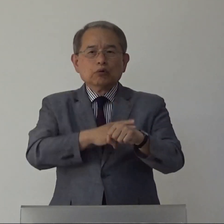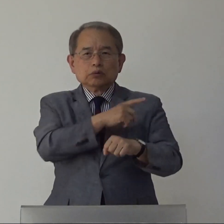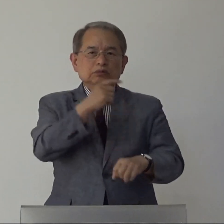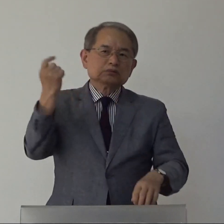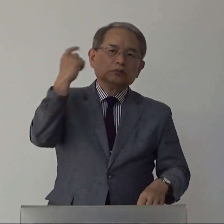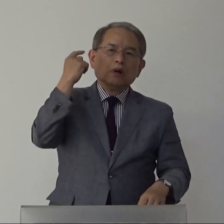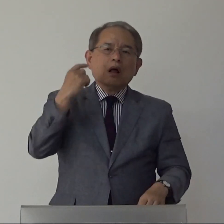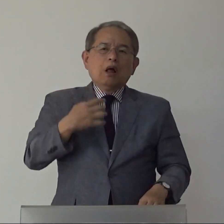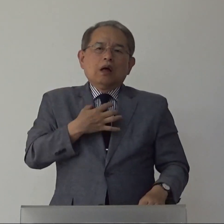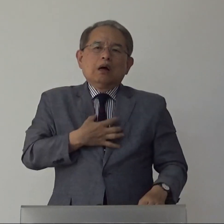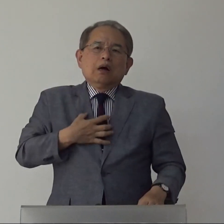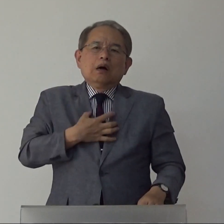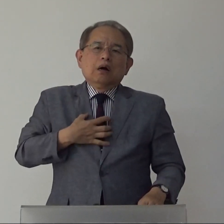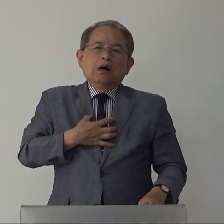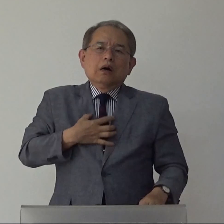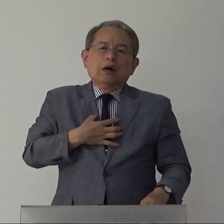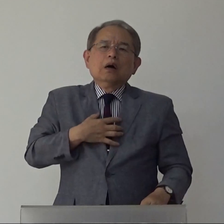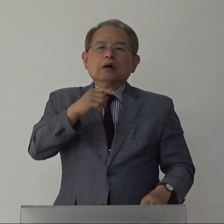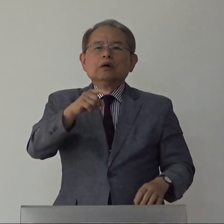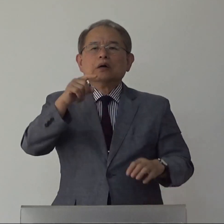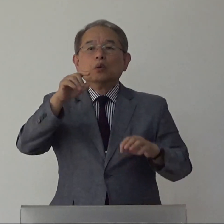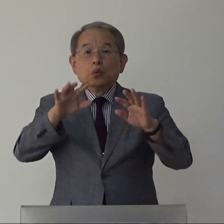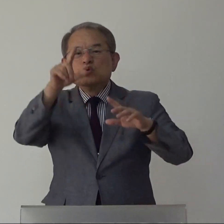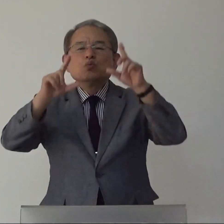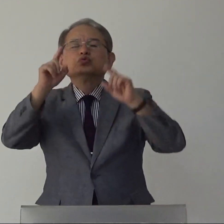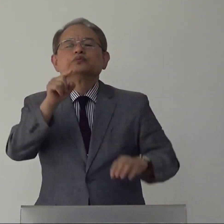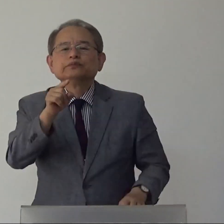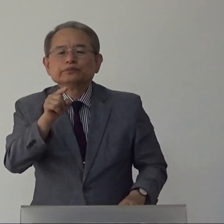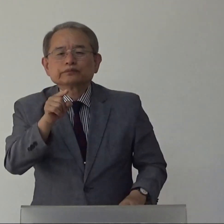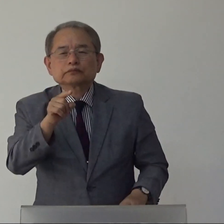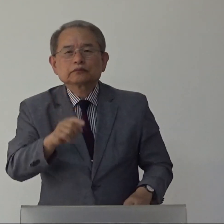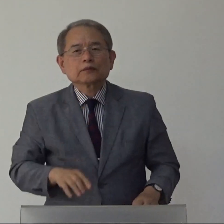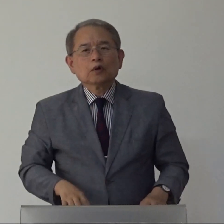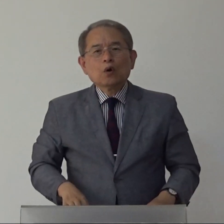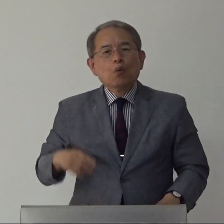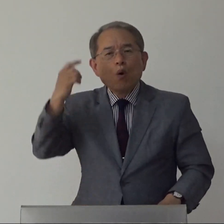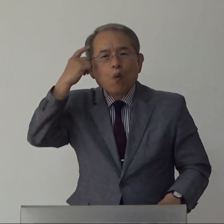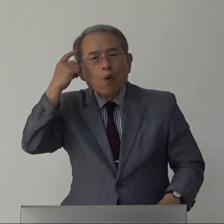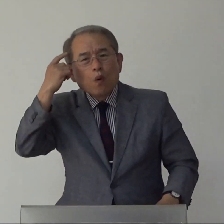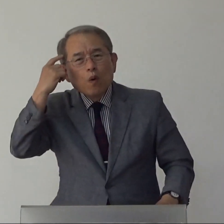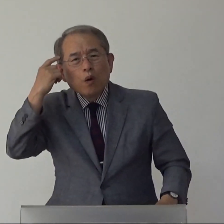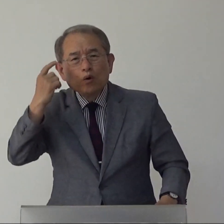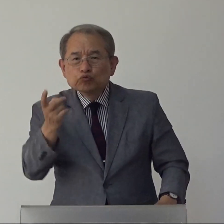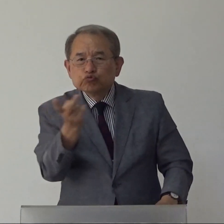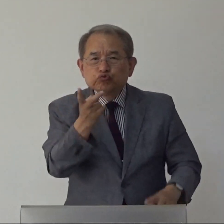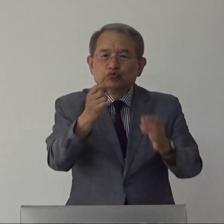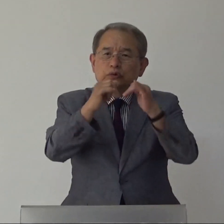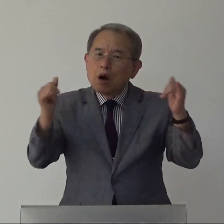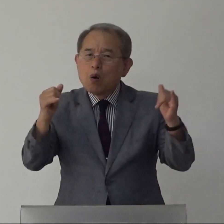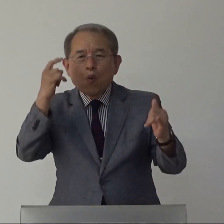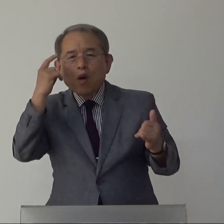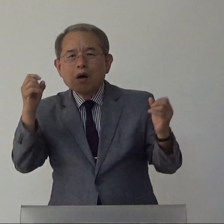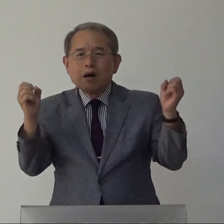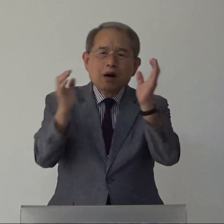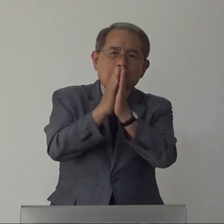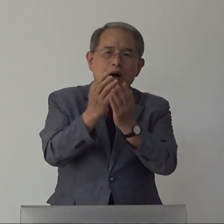서로 갈등을 겪습니다. 부딪힙니다. 바울이 그것을 듣고 이 말씀을